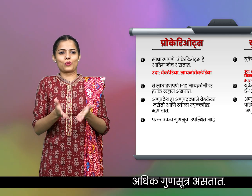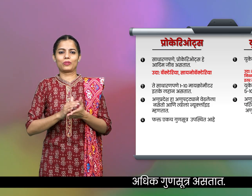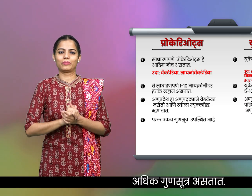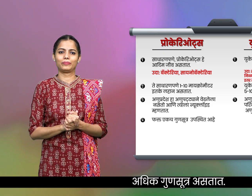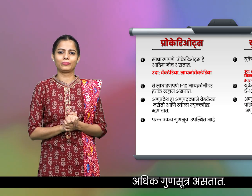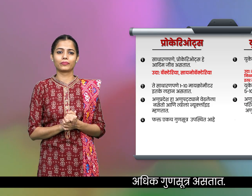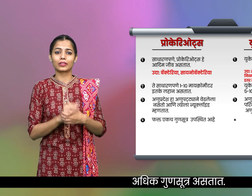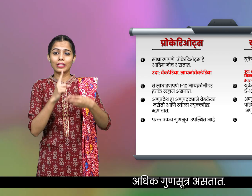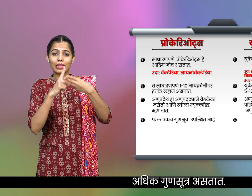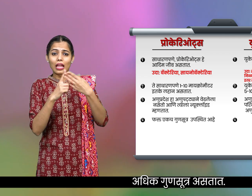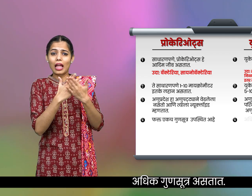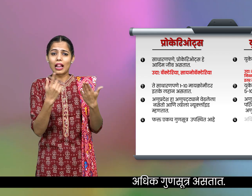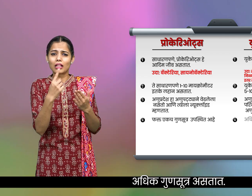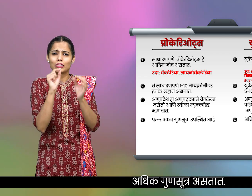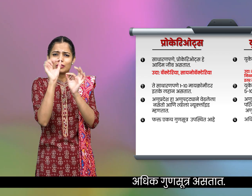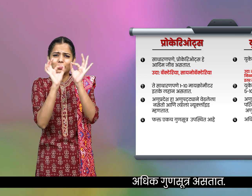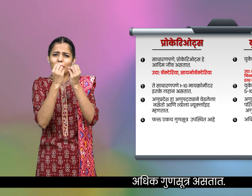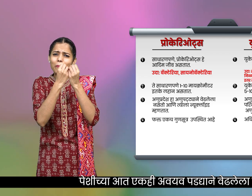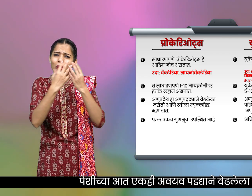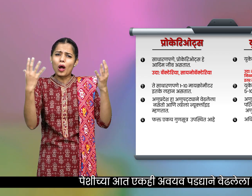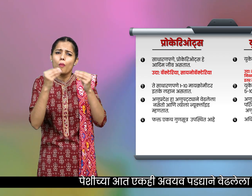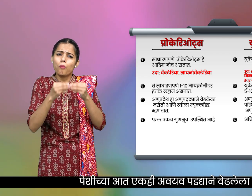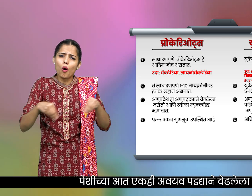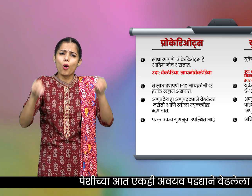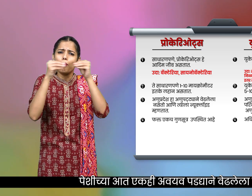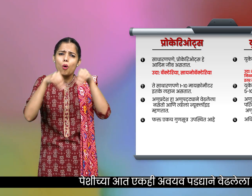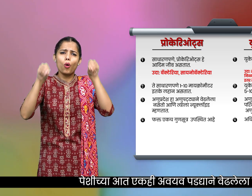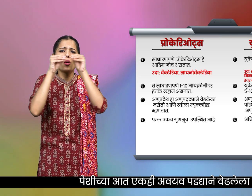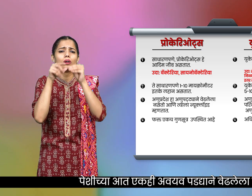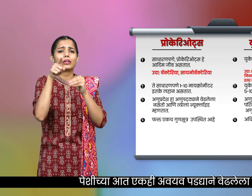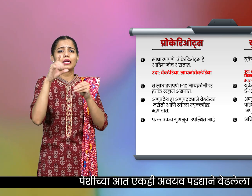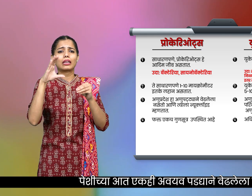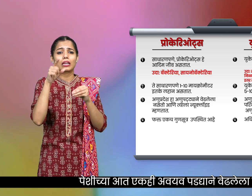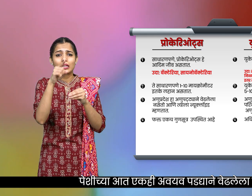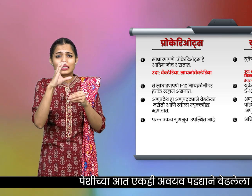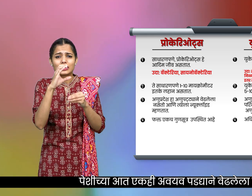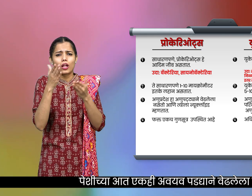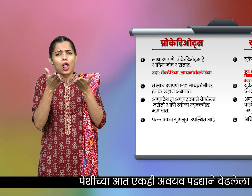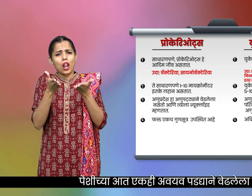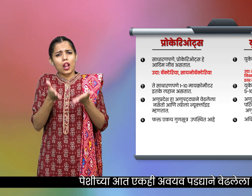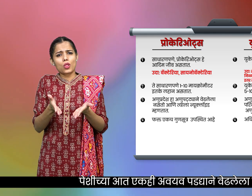अधिक गुणसूत्र असतात. पेशींच्या आत एकही अवयव पडद्याने वेढलेला नसतो.